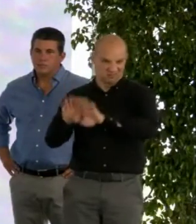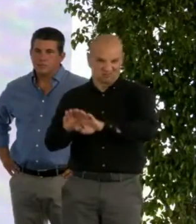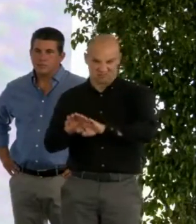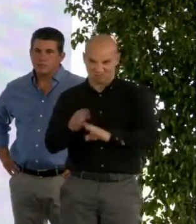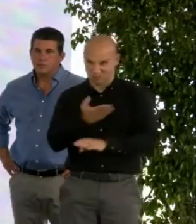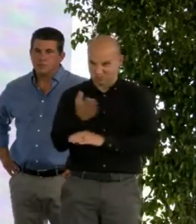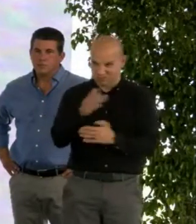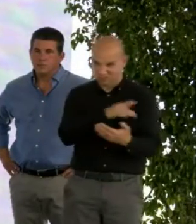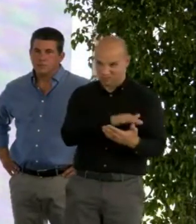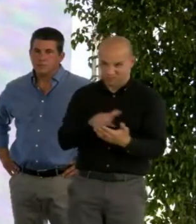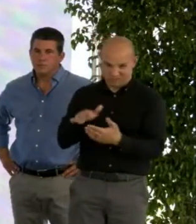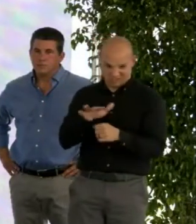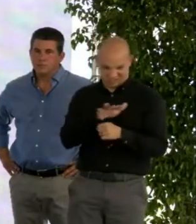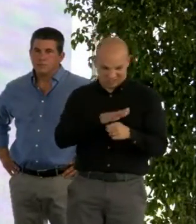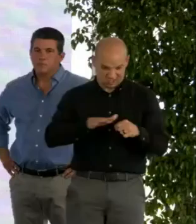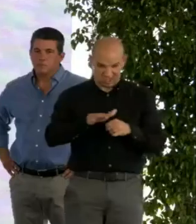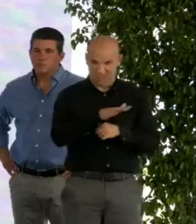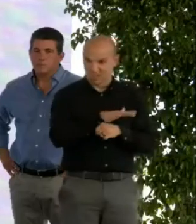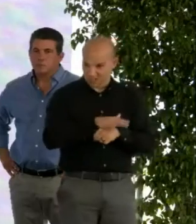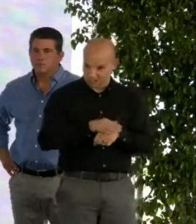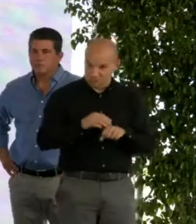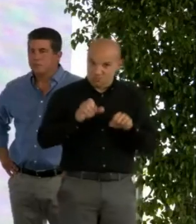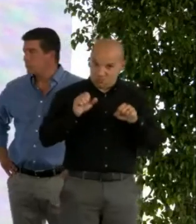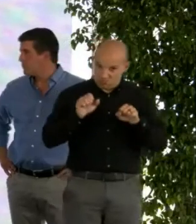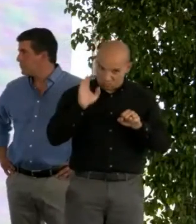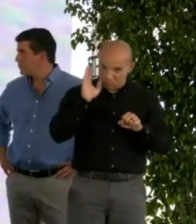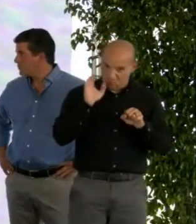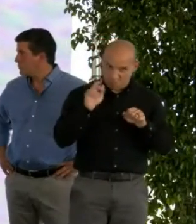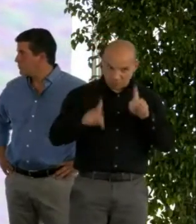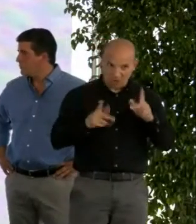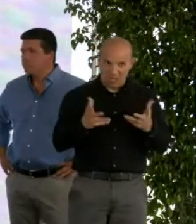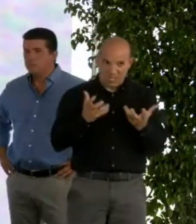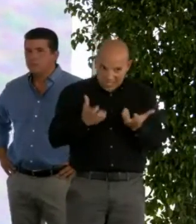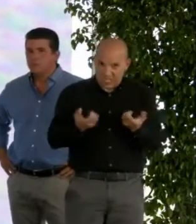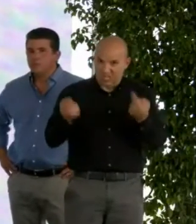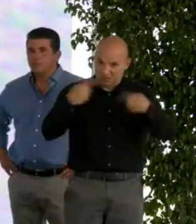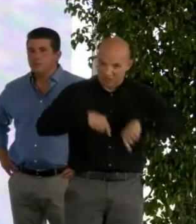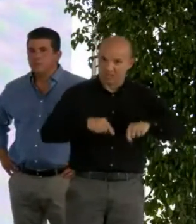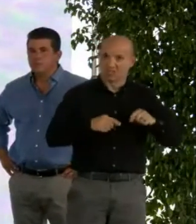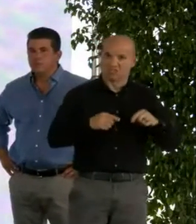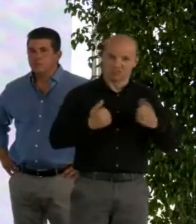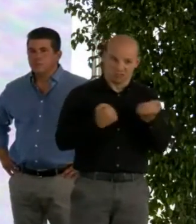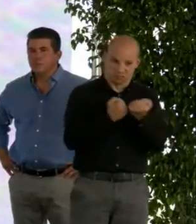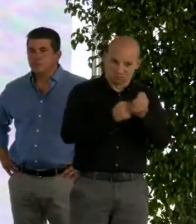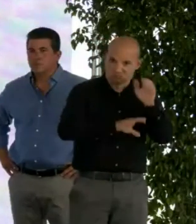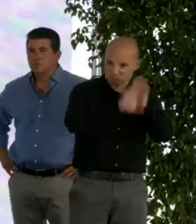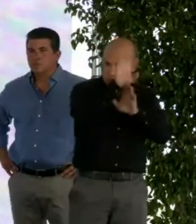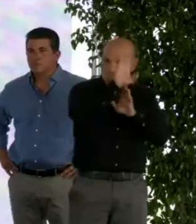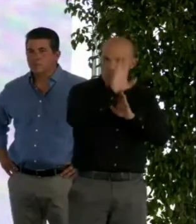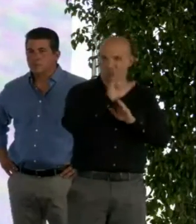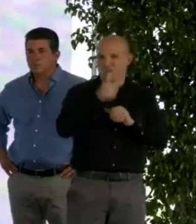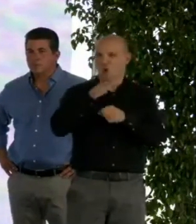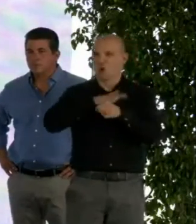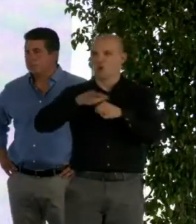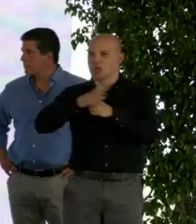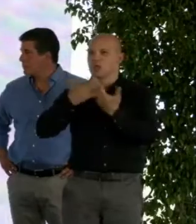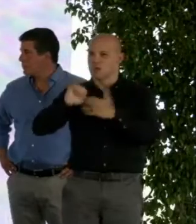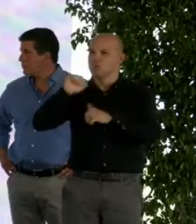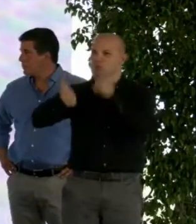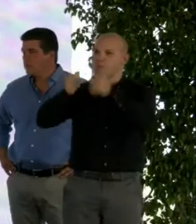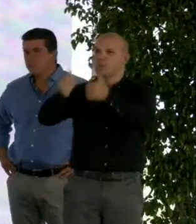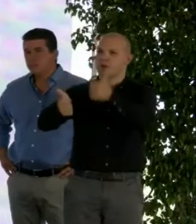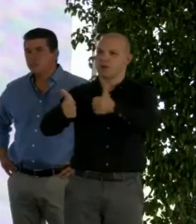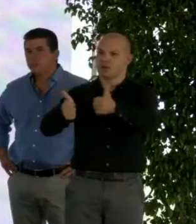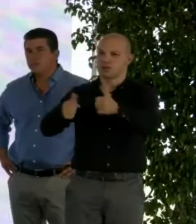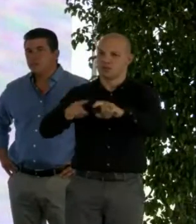estudio, ¿verdad?, de que la zona aguanta esto, que la gente tiene interés, porque hay otras áreas aquí que se han desarrollado igual